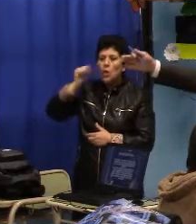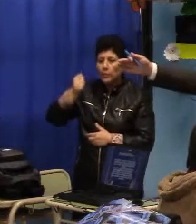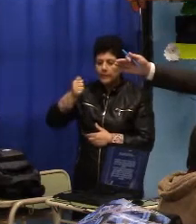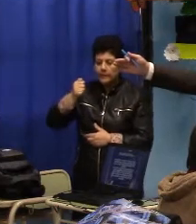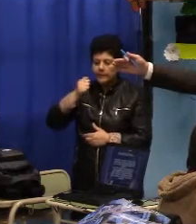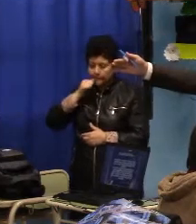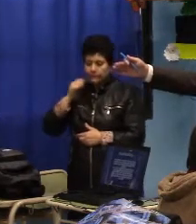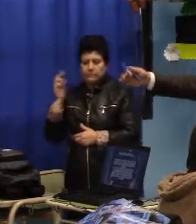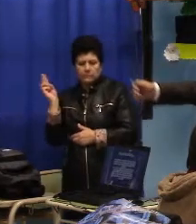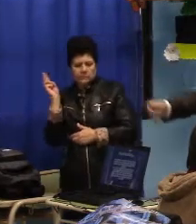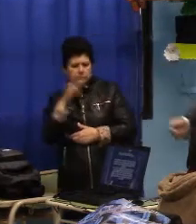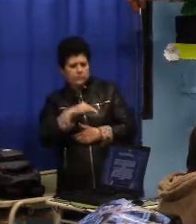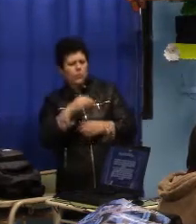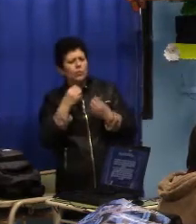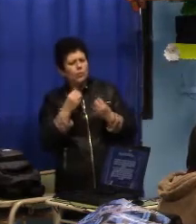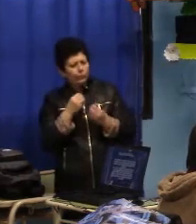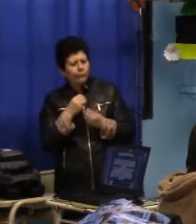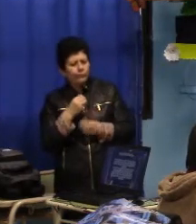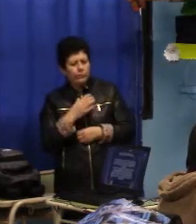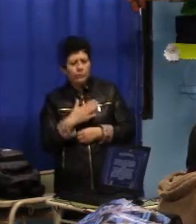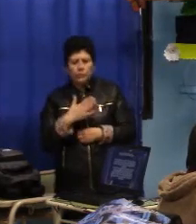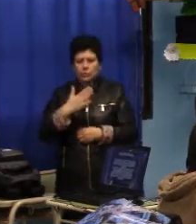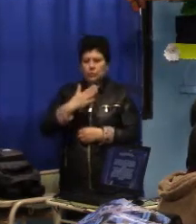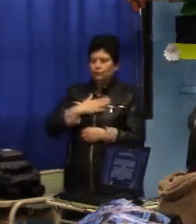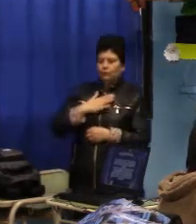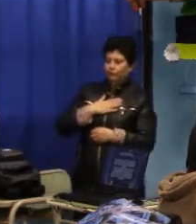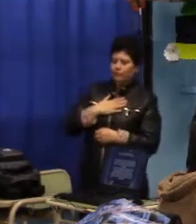Dios, pues le dijo,